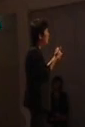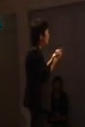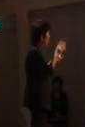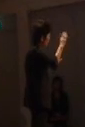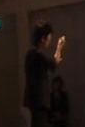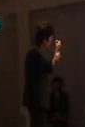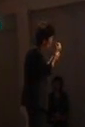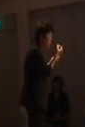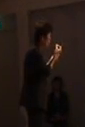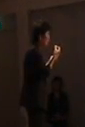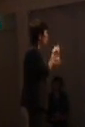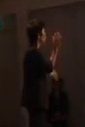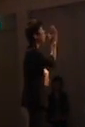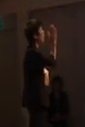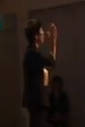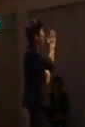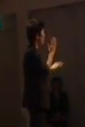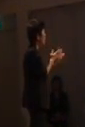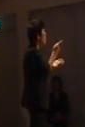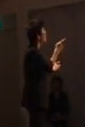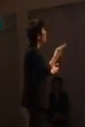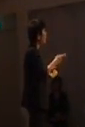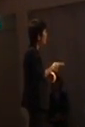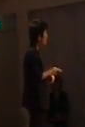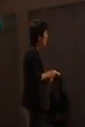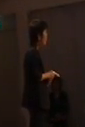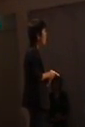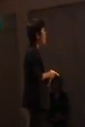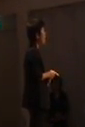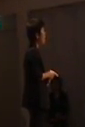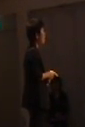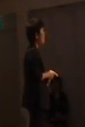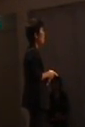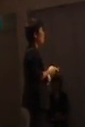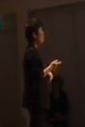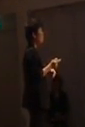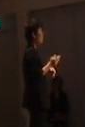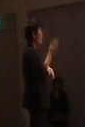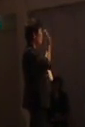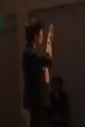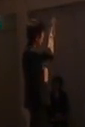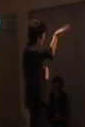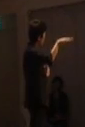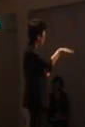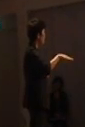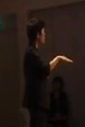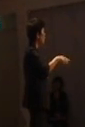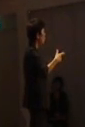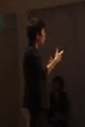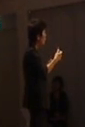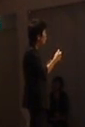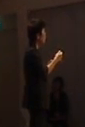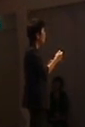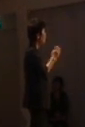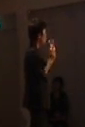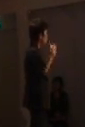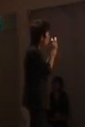に、この人の体、まあ、未来は多分そうなんだと思います。そのロボティクスがすごく発達して、スターウォー